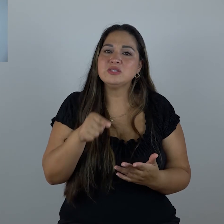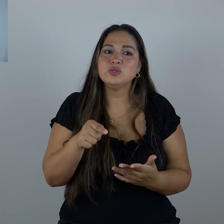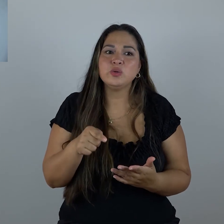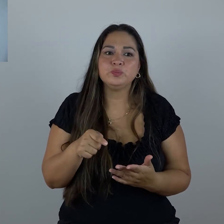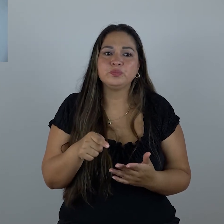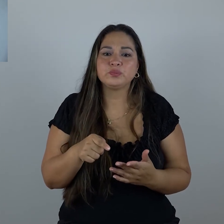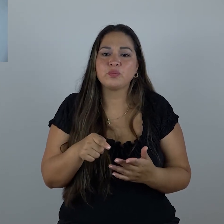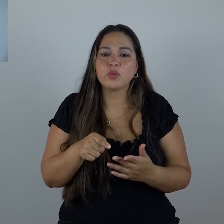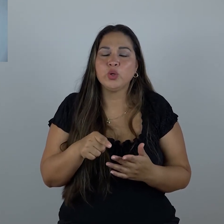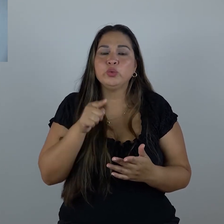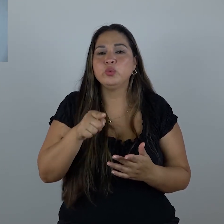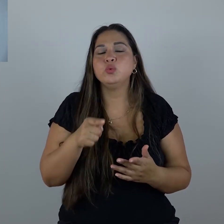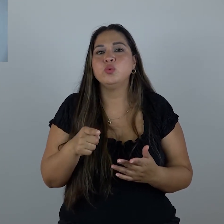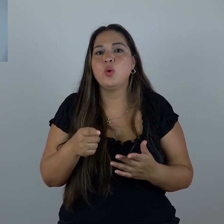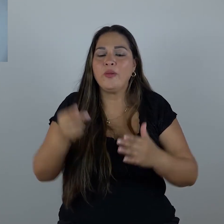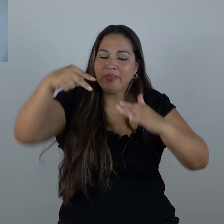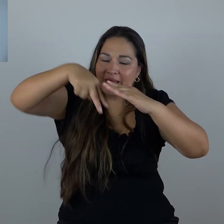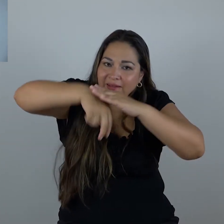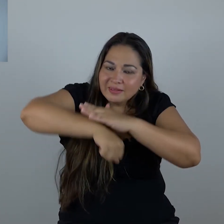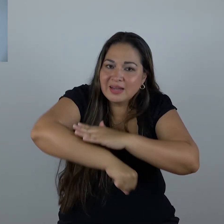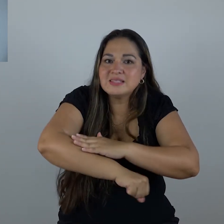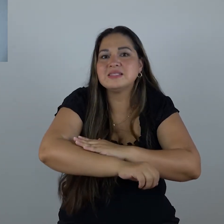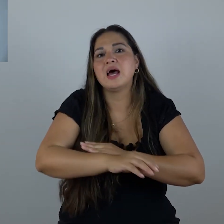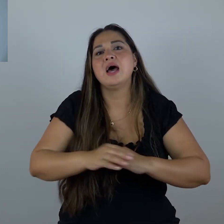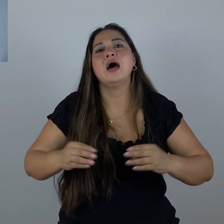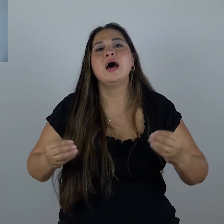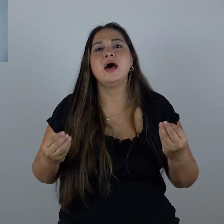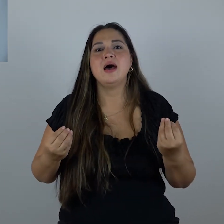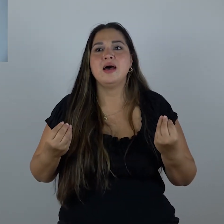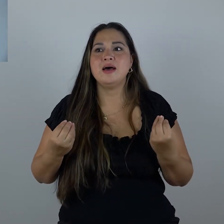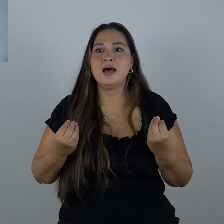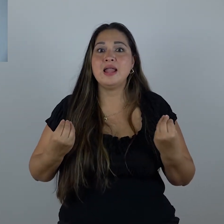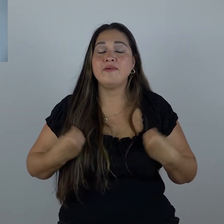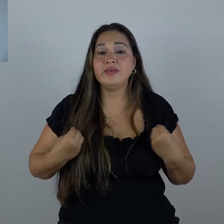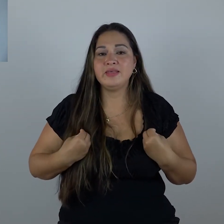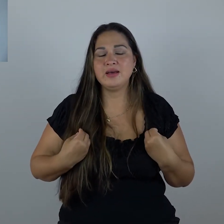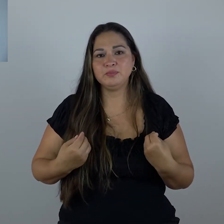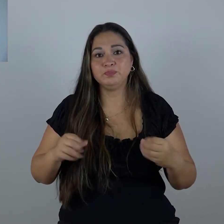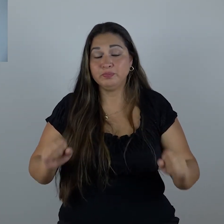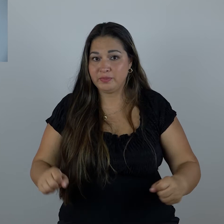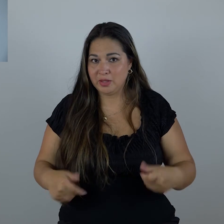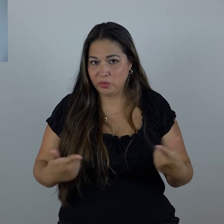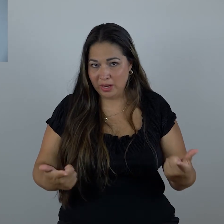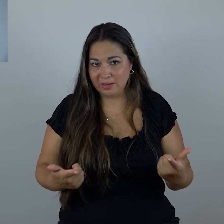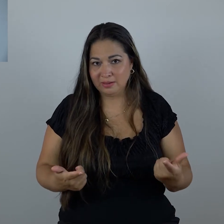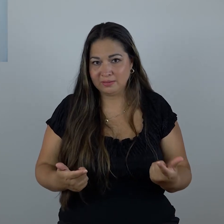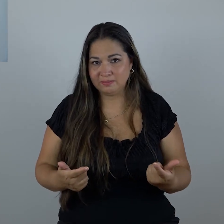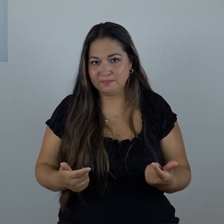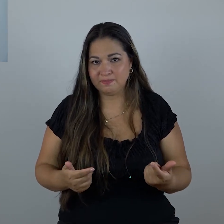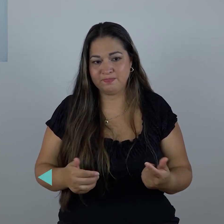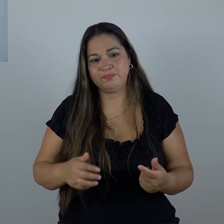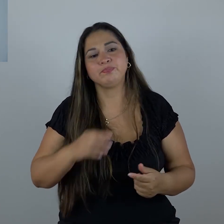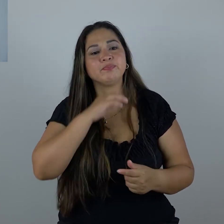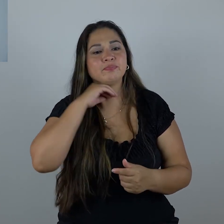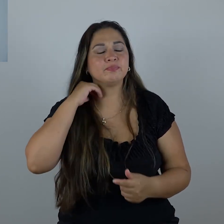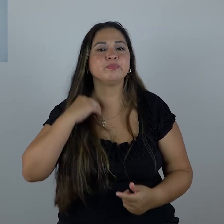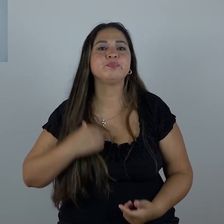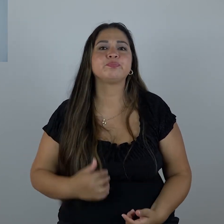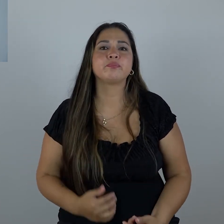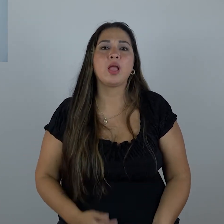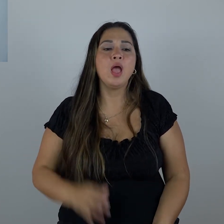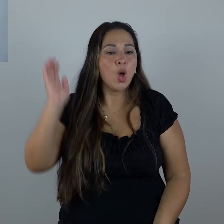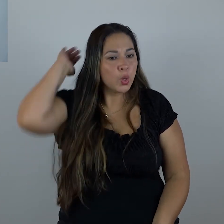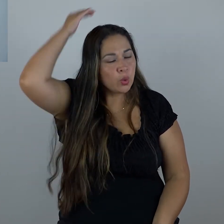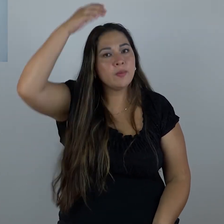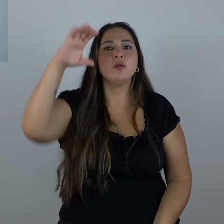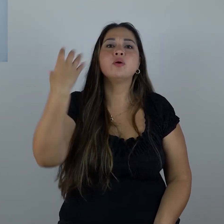representa ese bautismo. El apóstol lo dijo muy claro, el apóstol Pablo en este caso, en Romanos